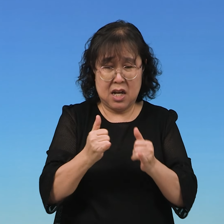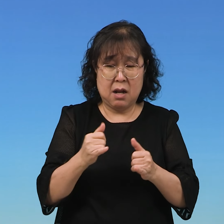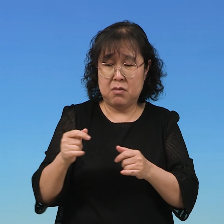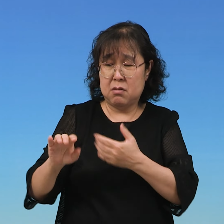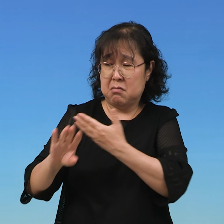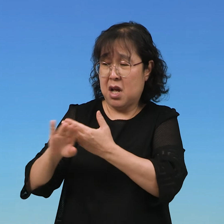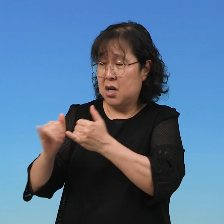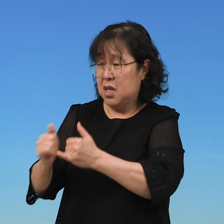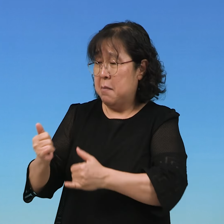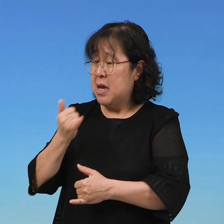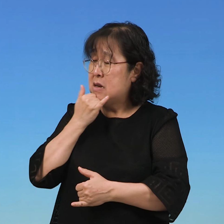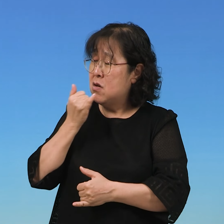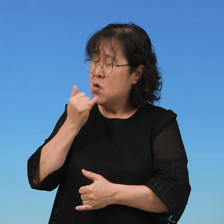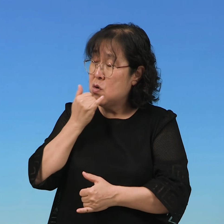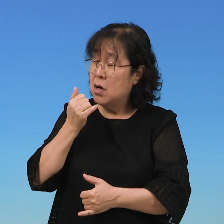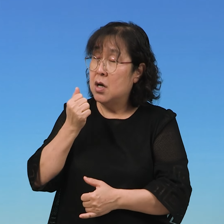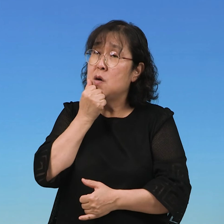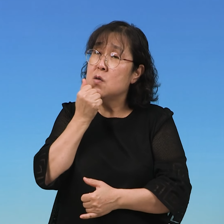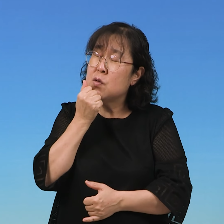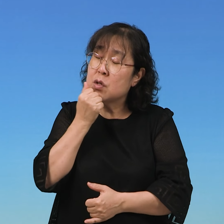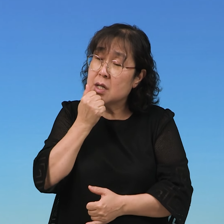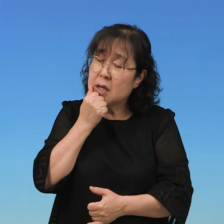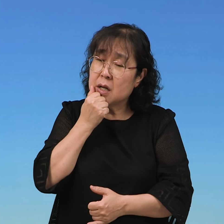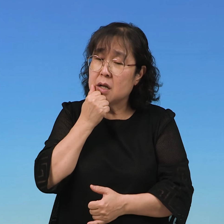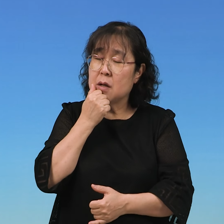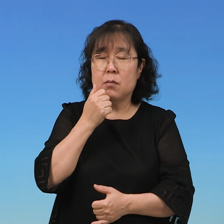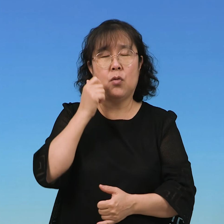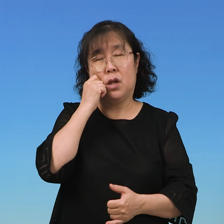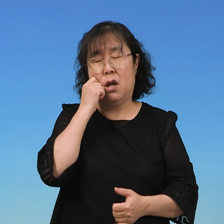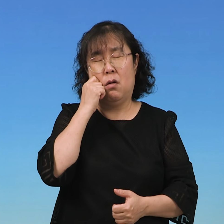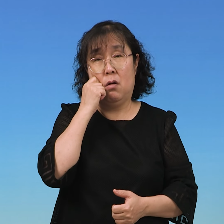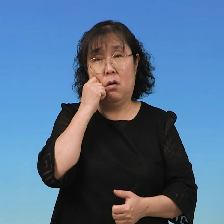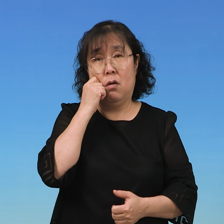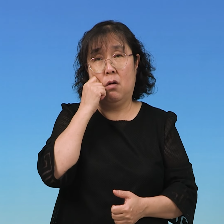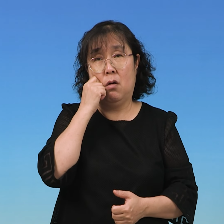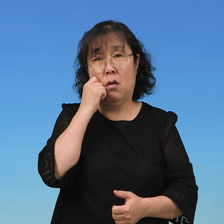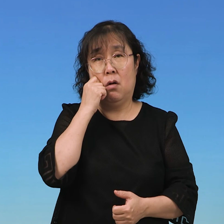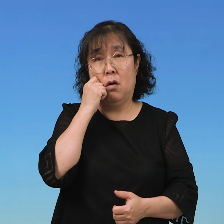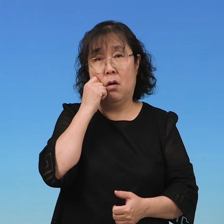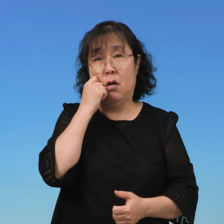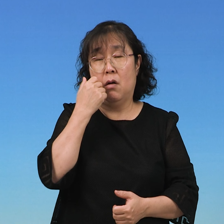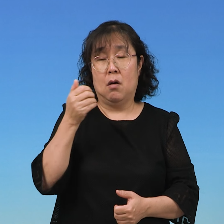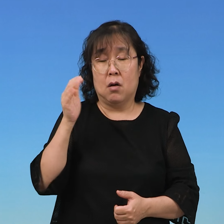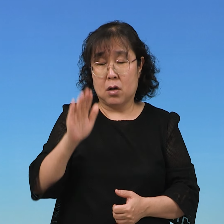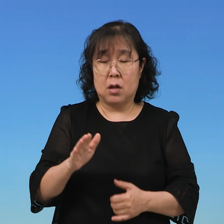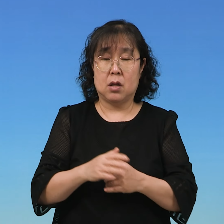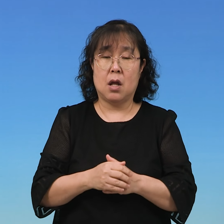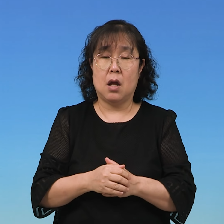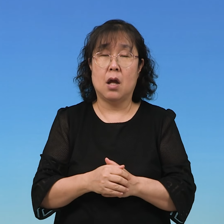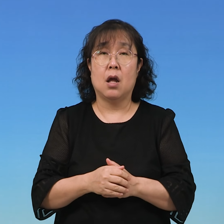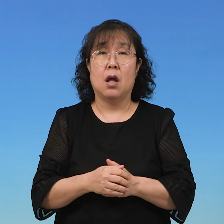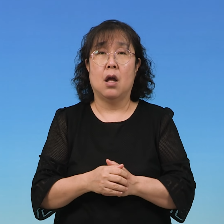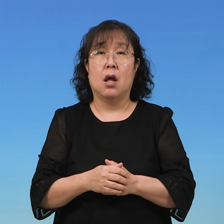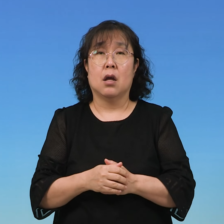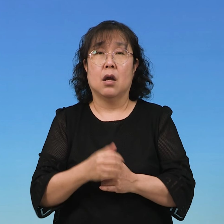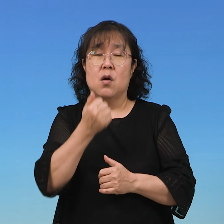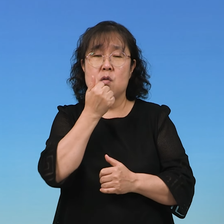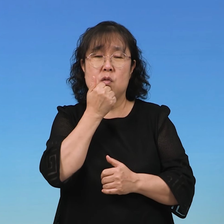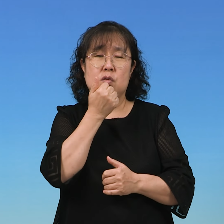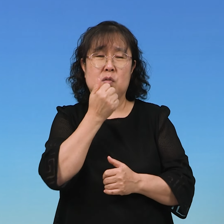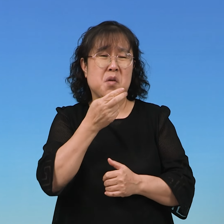절대 웃겨도 안 웃어요. 이유야를 막론하고 안 웃어요. 근데 365일 웃겨도 안